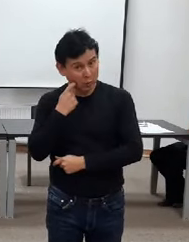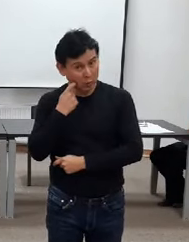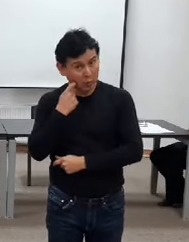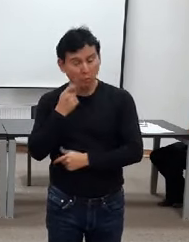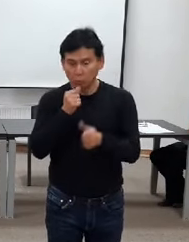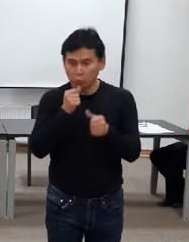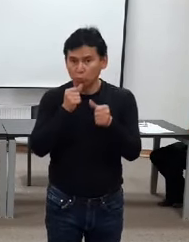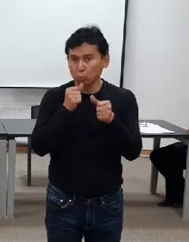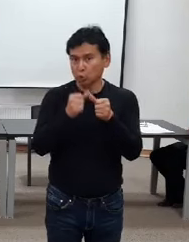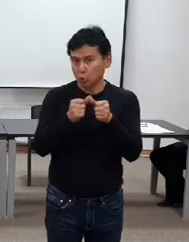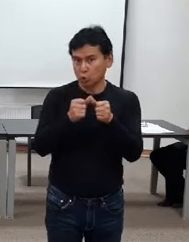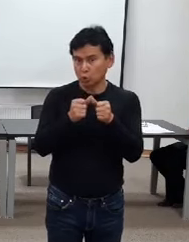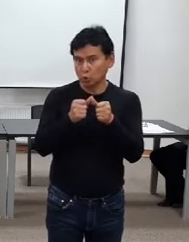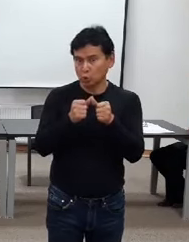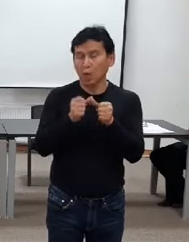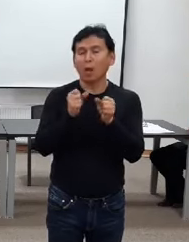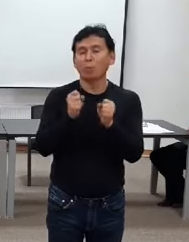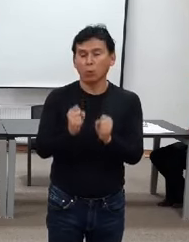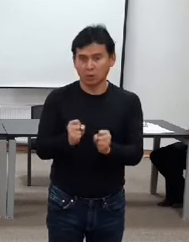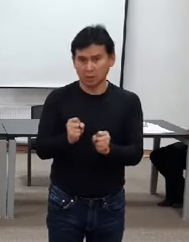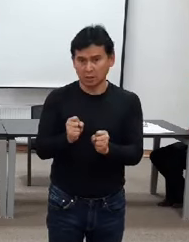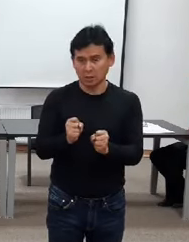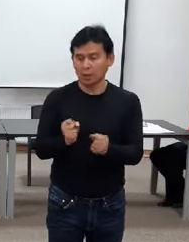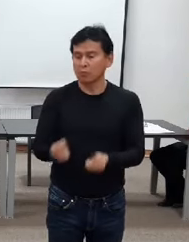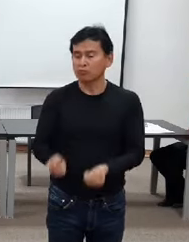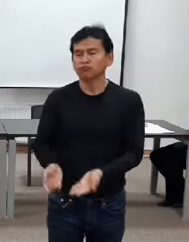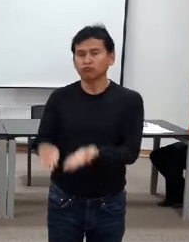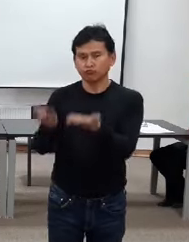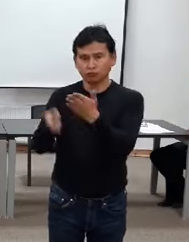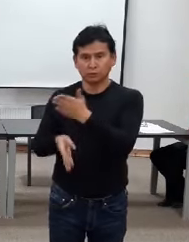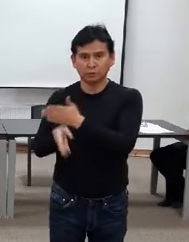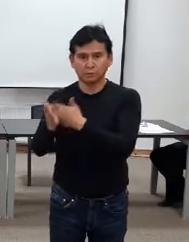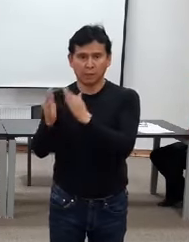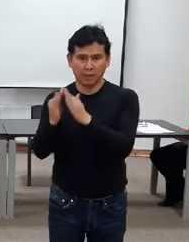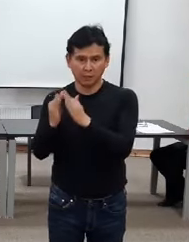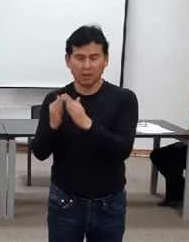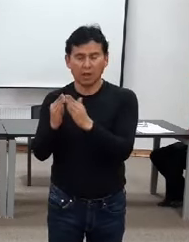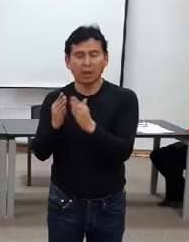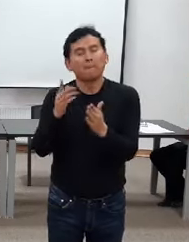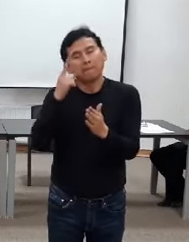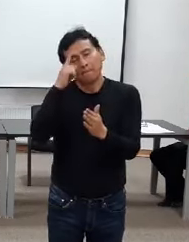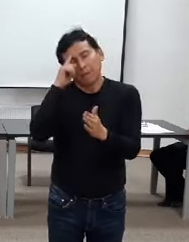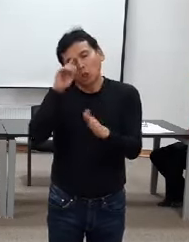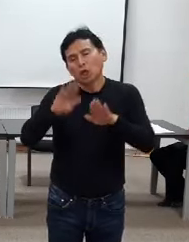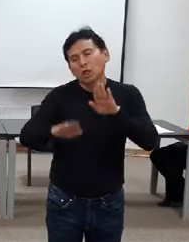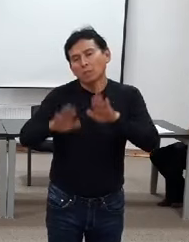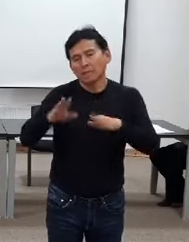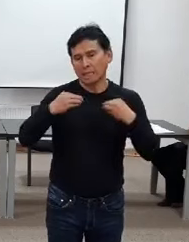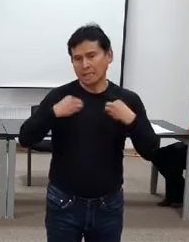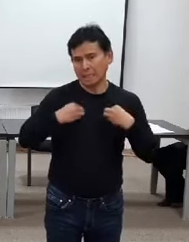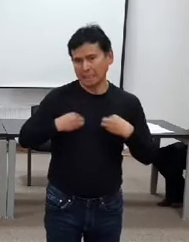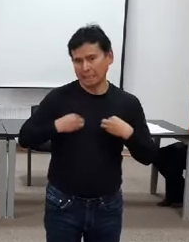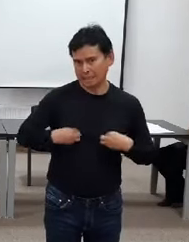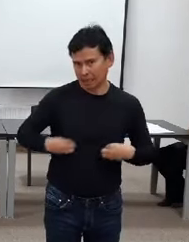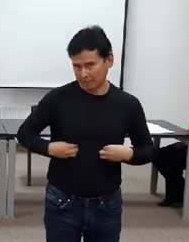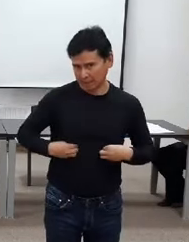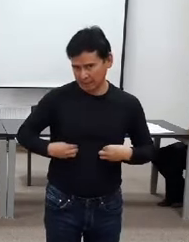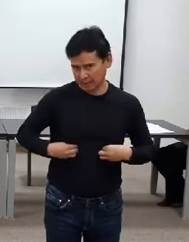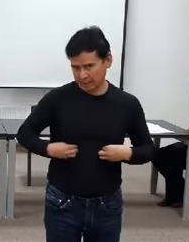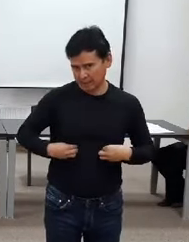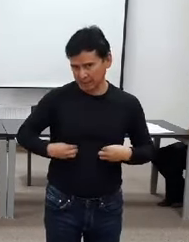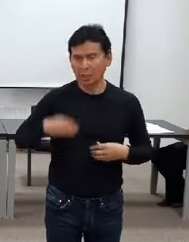estamos prontos quizás a poder otorgar el alta, pero todo dependiendo de los últimos exámenes que se le vayan tomando a la paciente. Lo